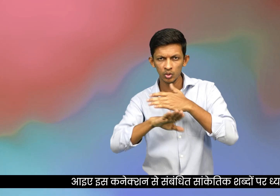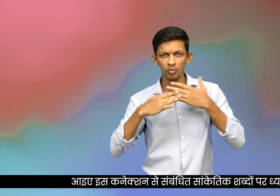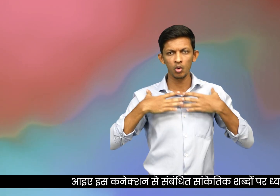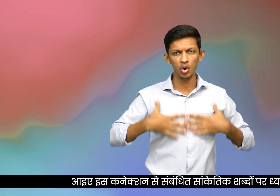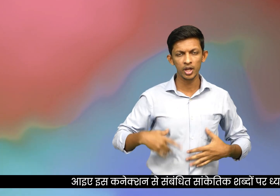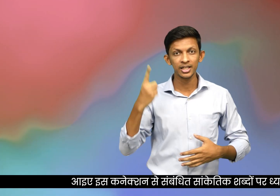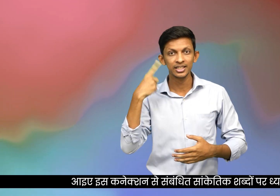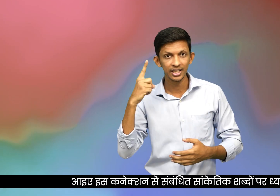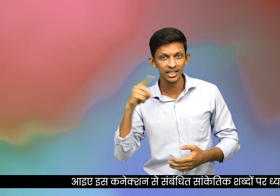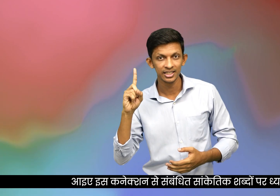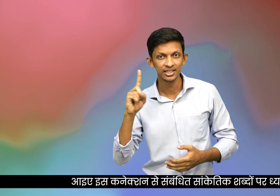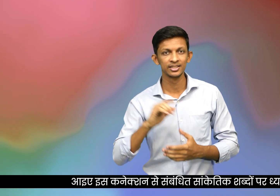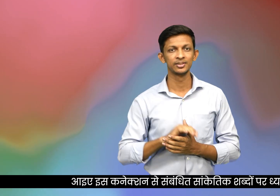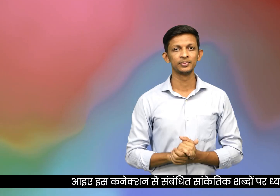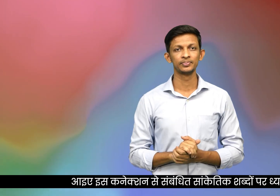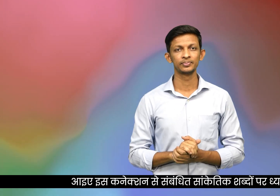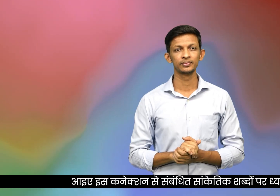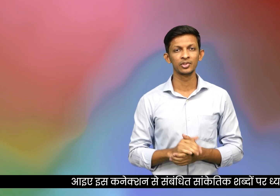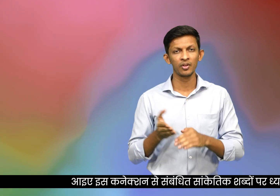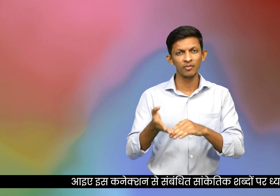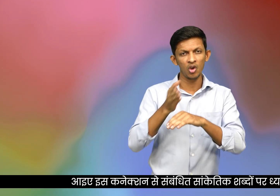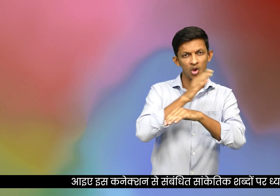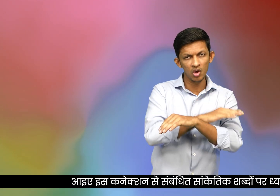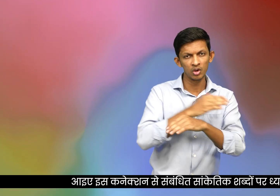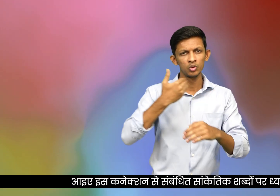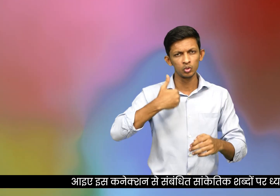से संबंधित सांकेतिक शब्दों पर ध्यान दें।